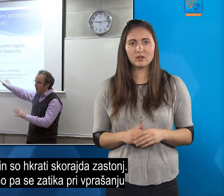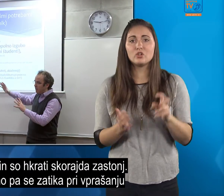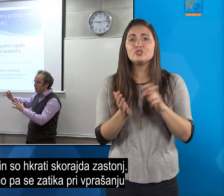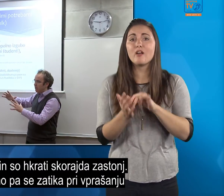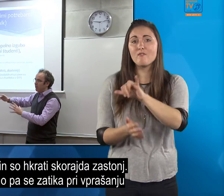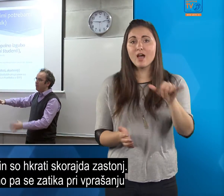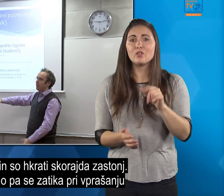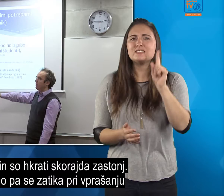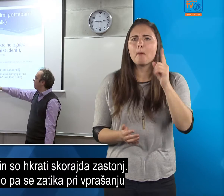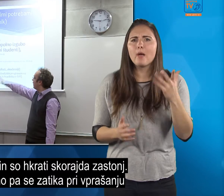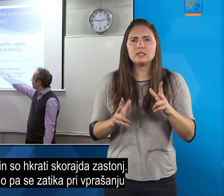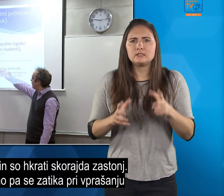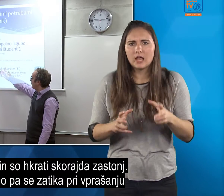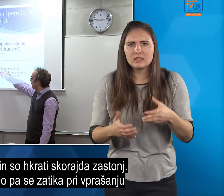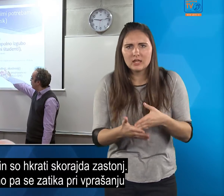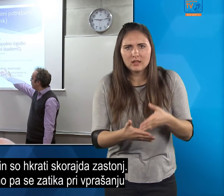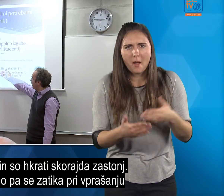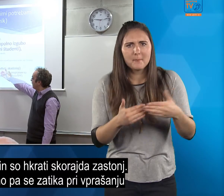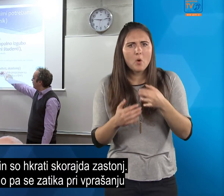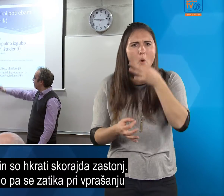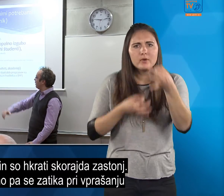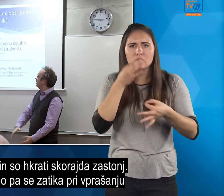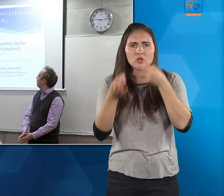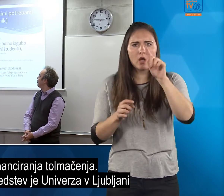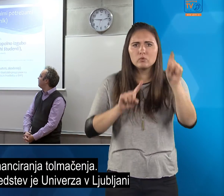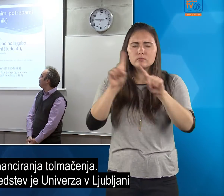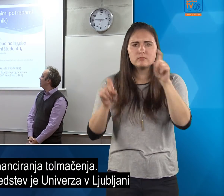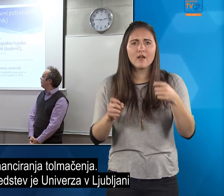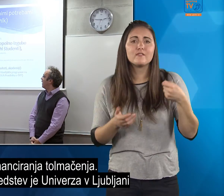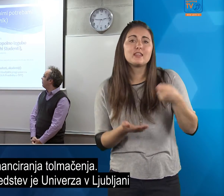Še vedno pa se zatika pri vprašanju financiranja tolmačenja.